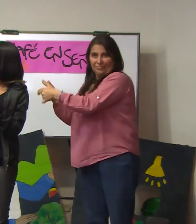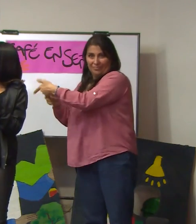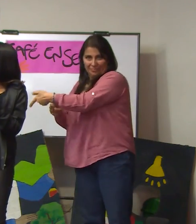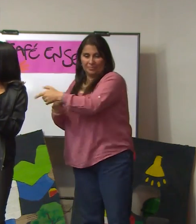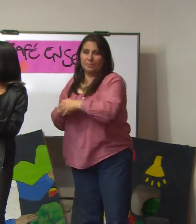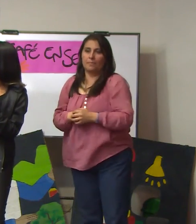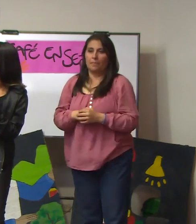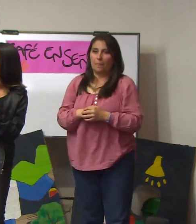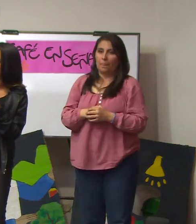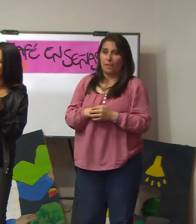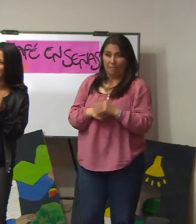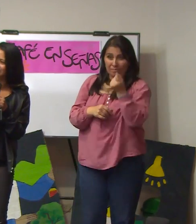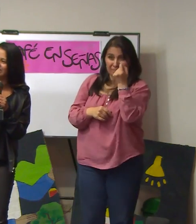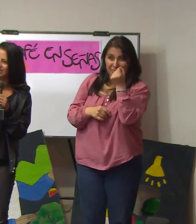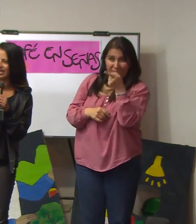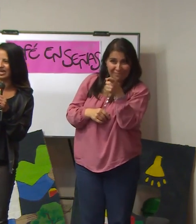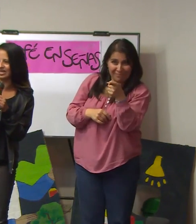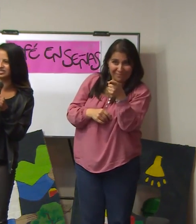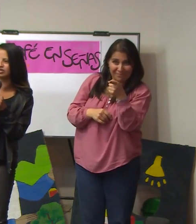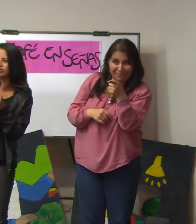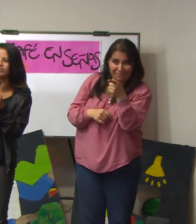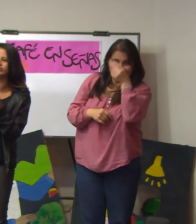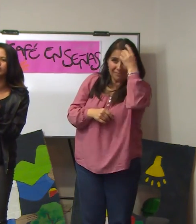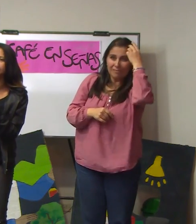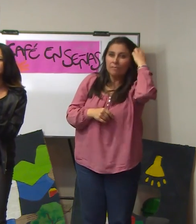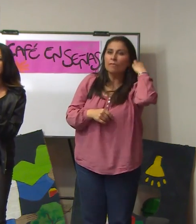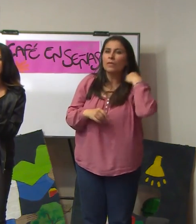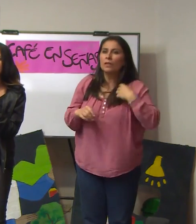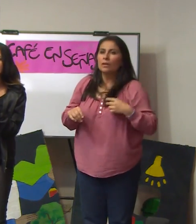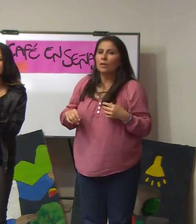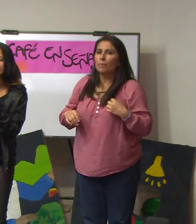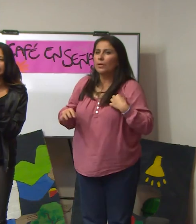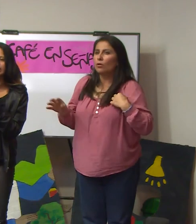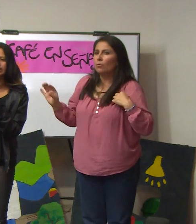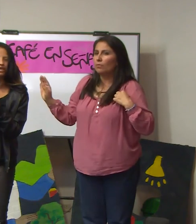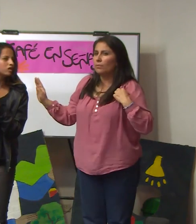preparado el café en 5 puntos y... No.